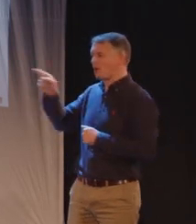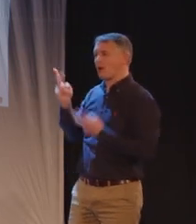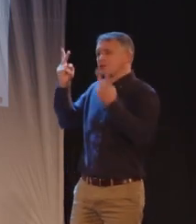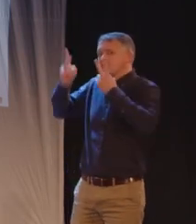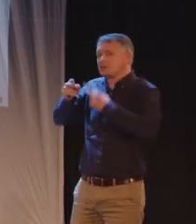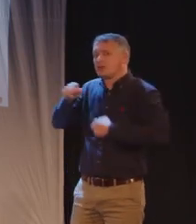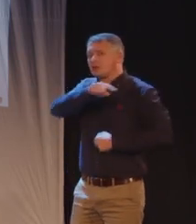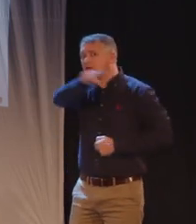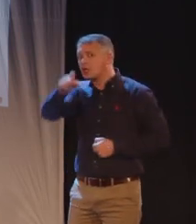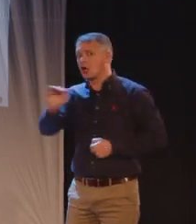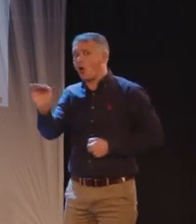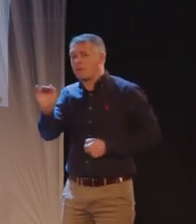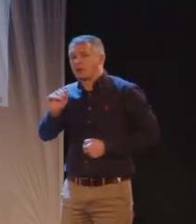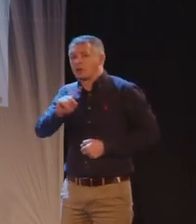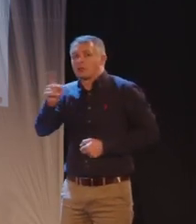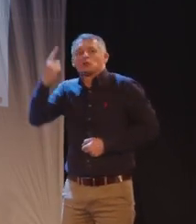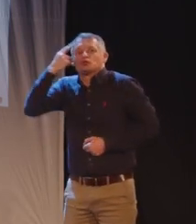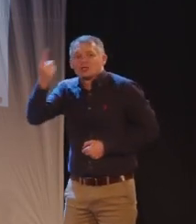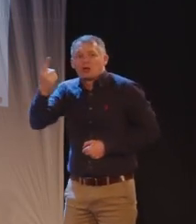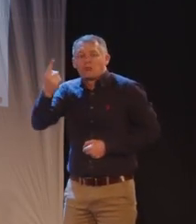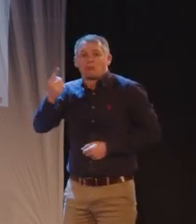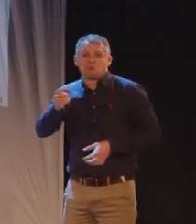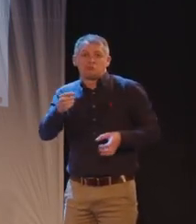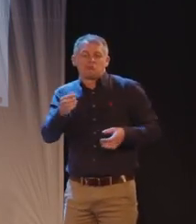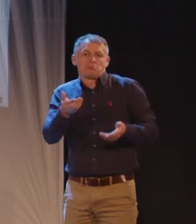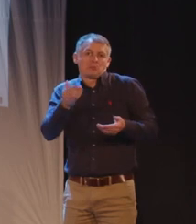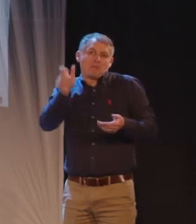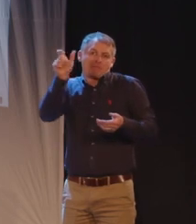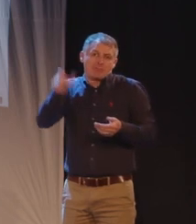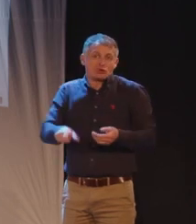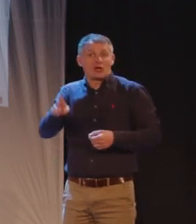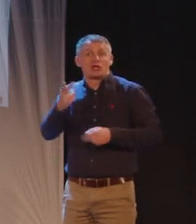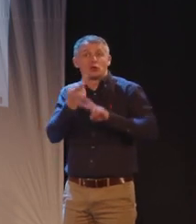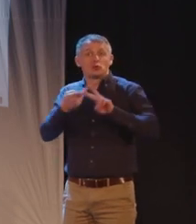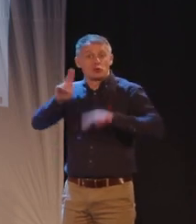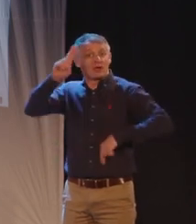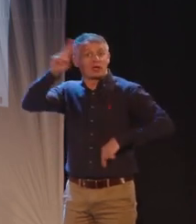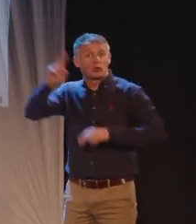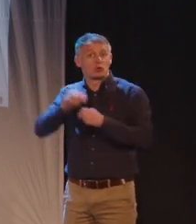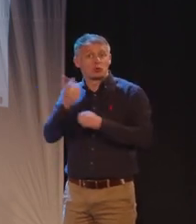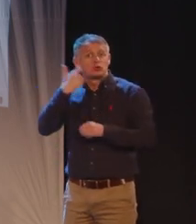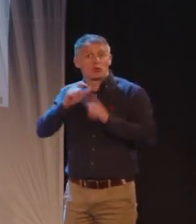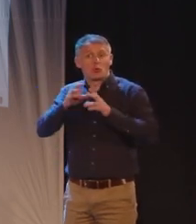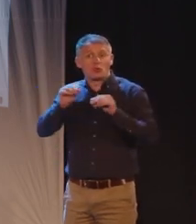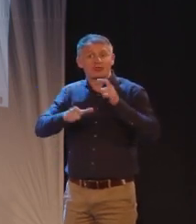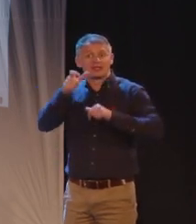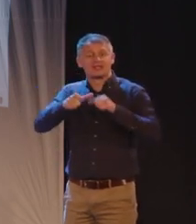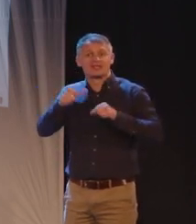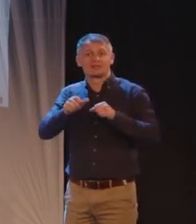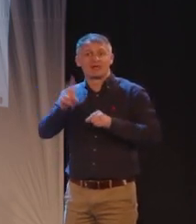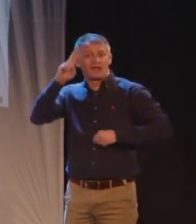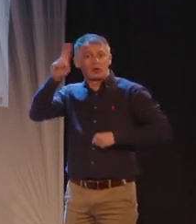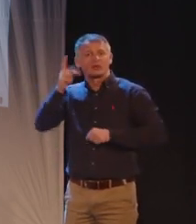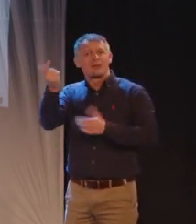nu știau de anumiți supereroi. Nu știau prea multe despre eroii